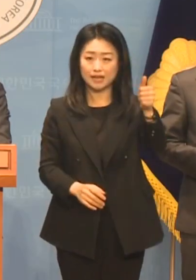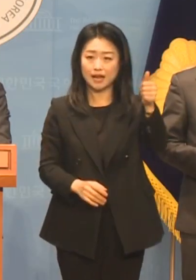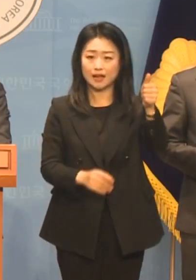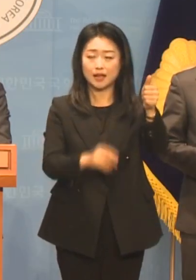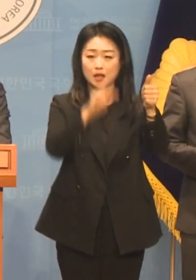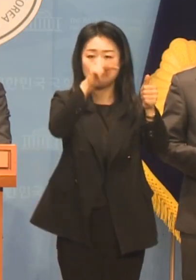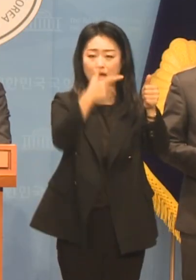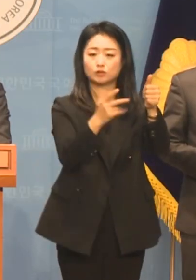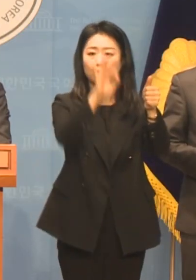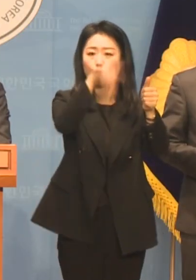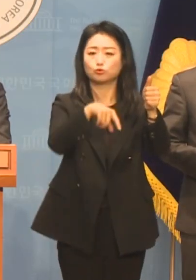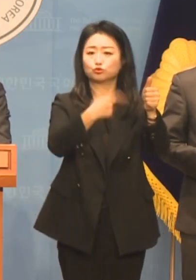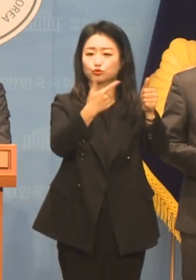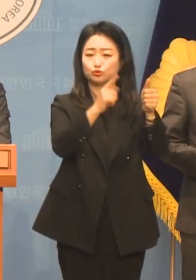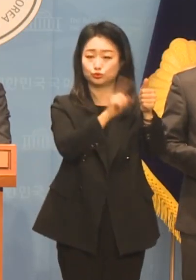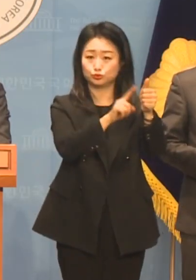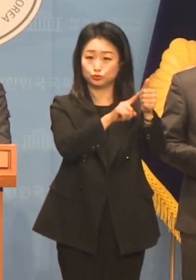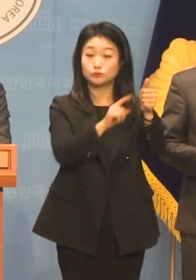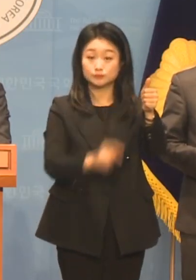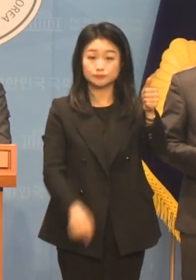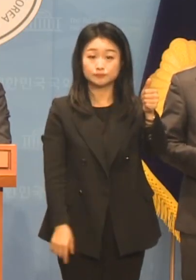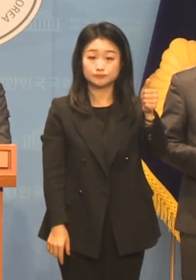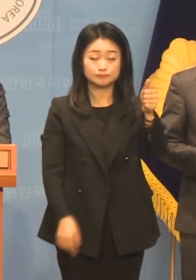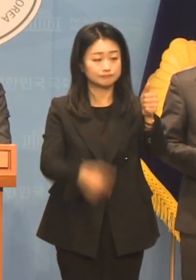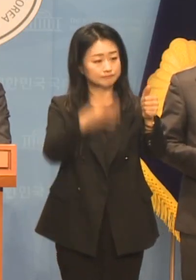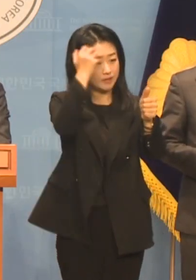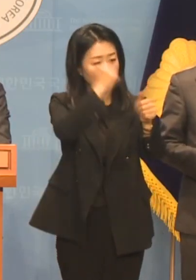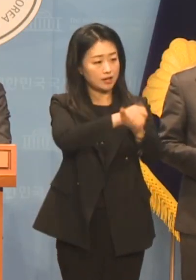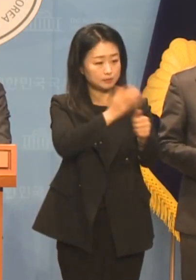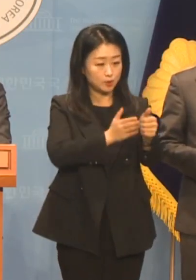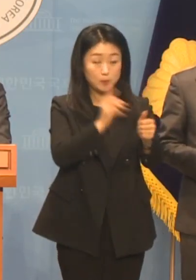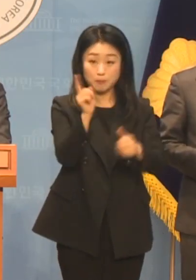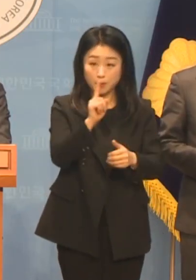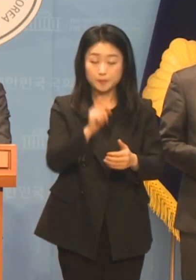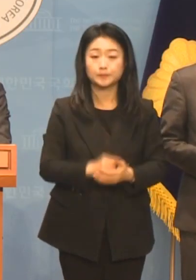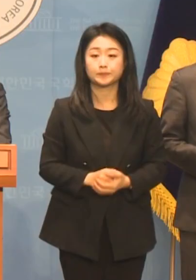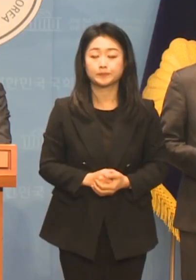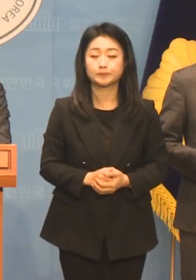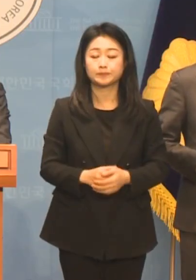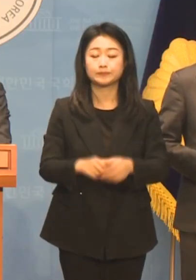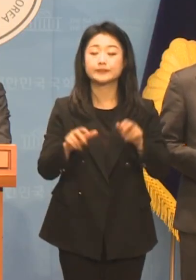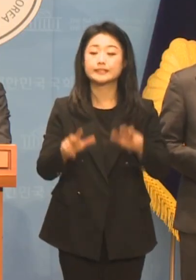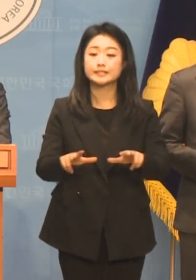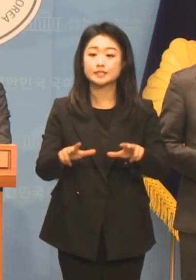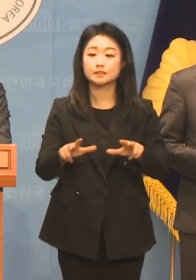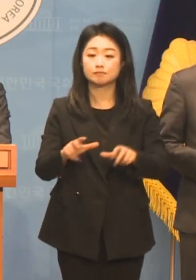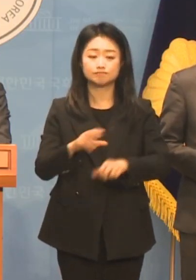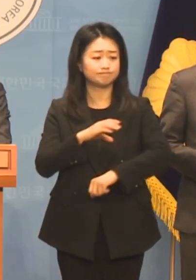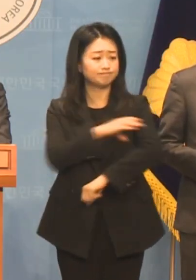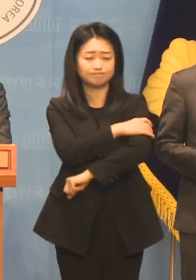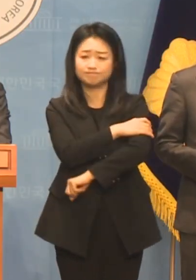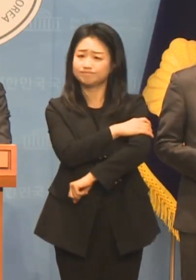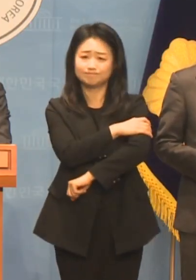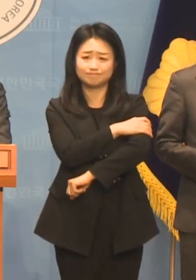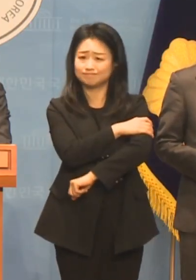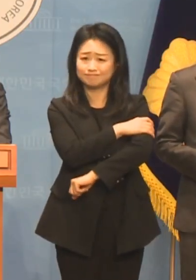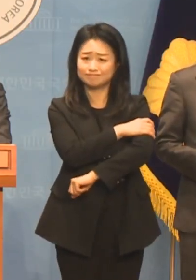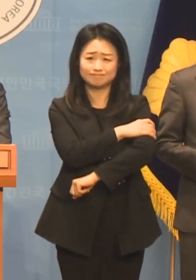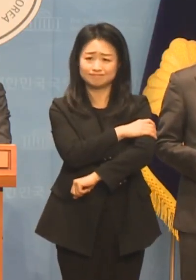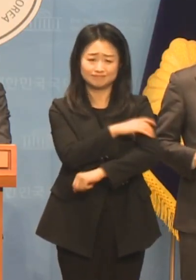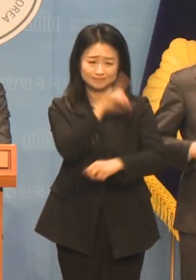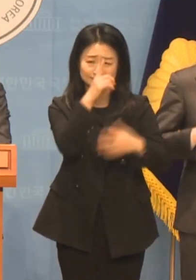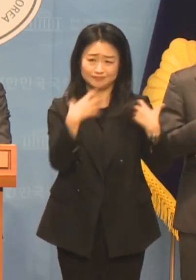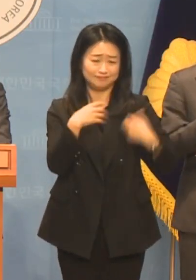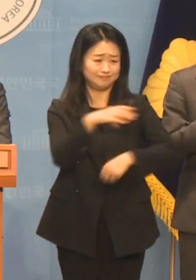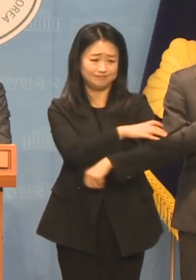있습니다. 박종준 처장은 똑똑히 들으십시오. 지금은 권위주의 군사 독재 정권 시절이